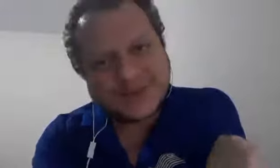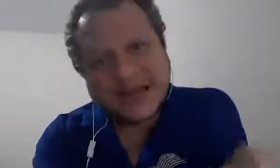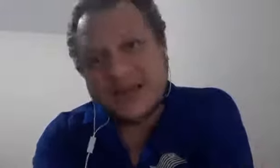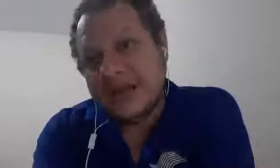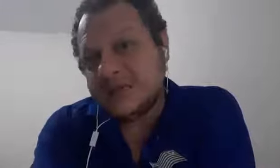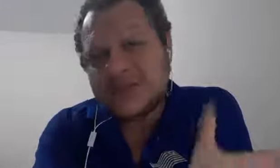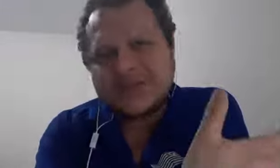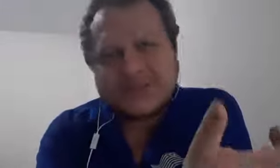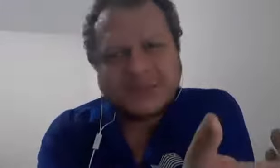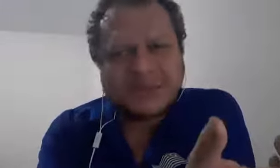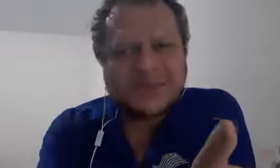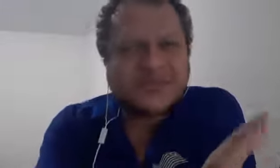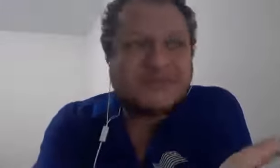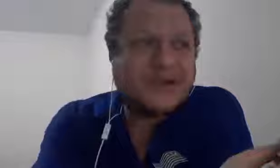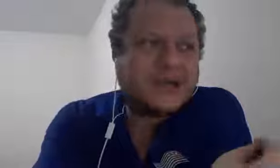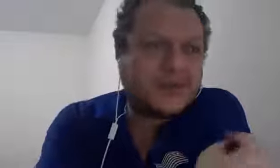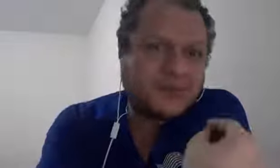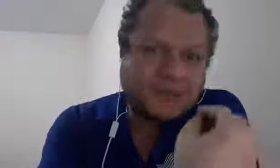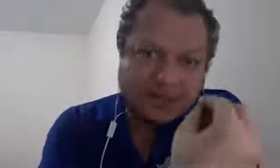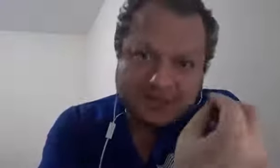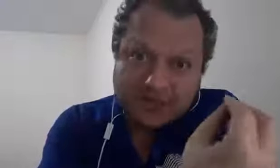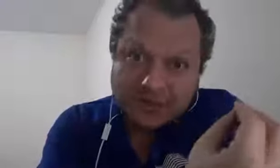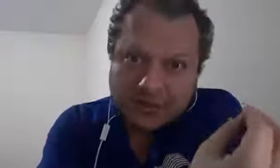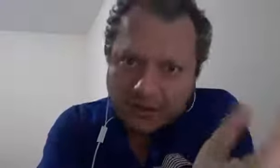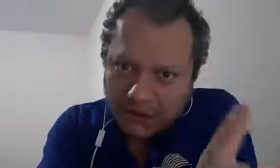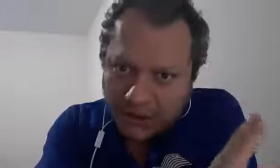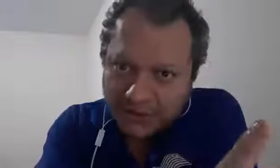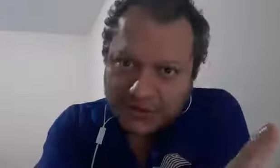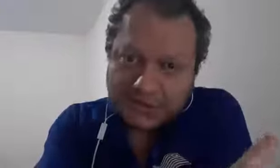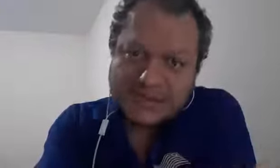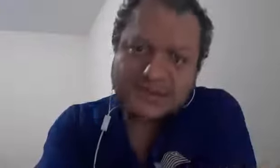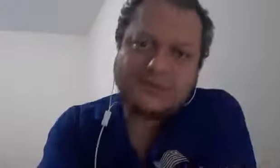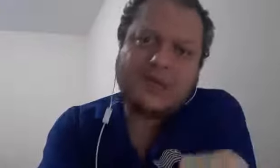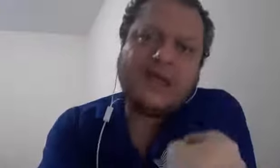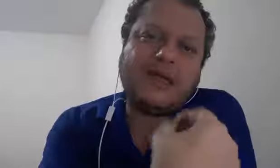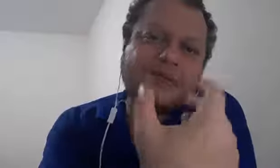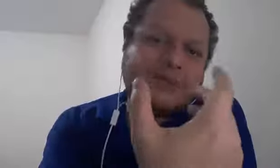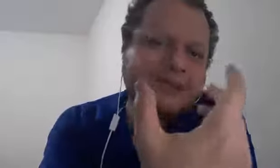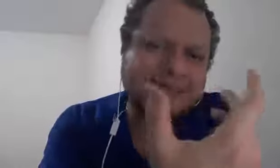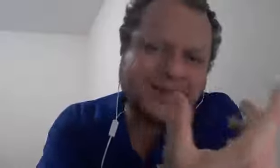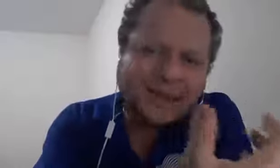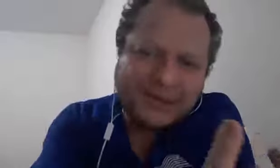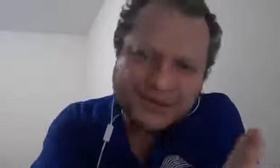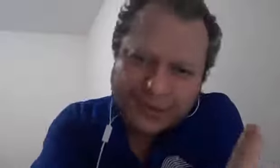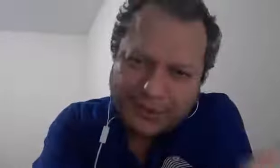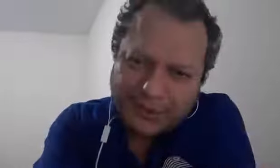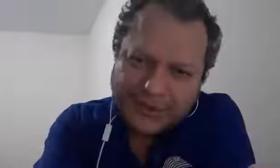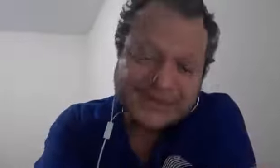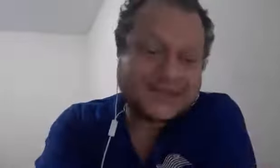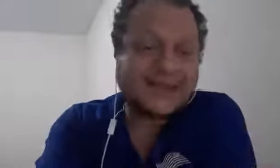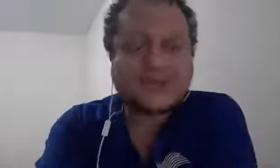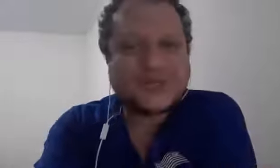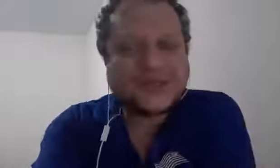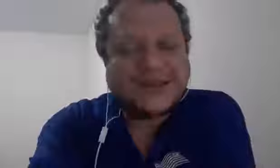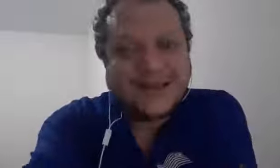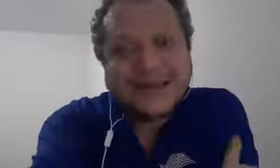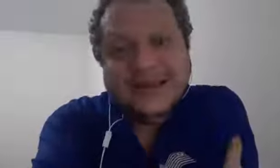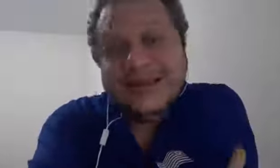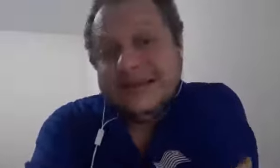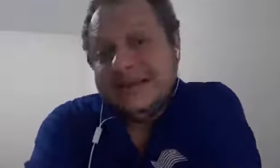usar. Só que a gente sabe também dos diversos problemas históricos que o Brasil tem, de uma série de coisas, né, que a gente tem aí, que